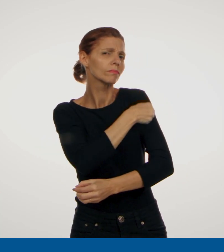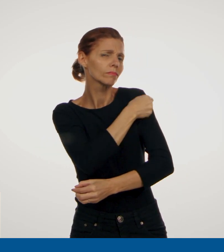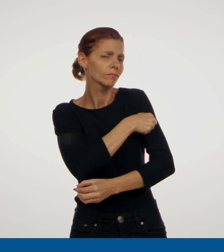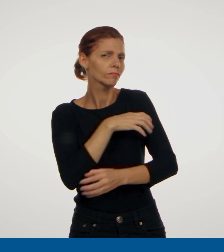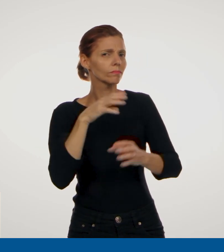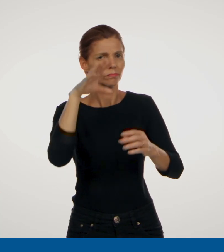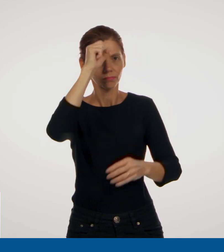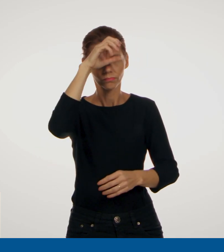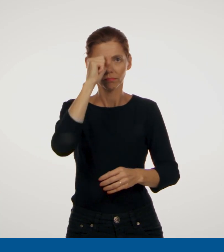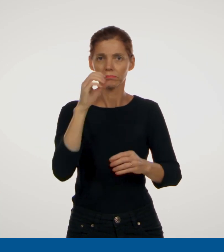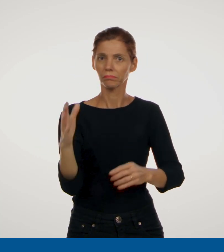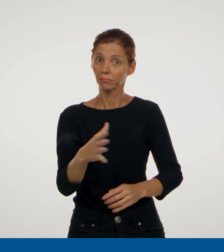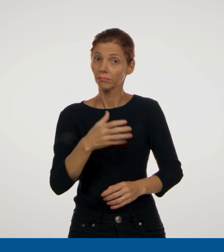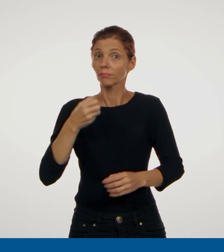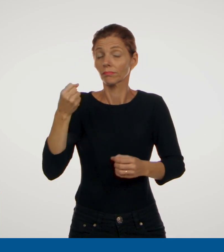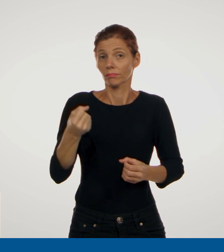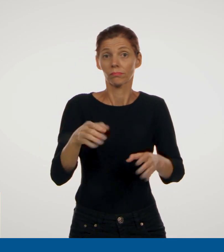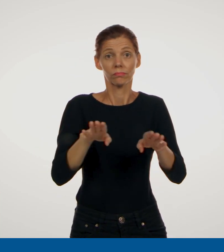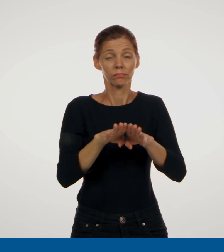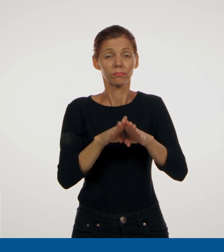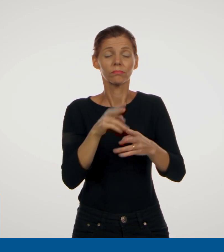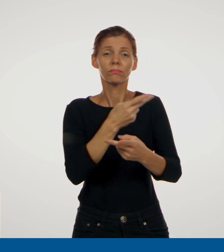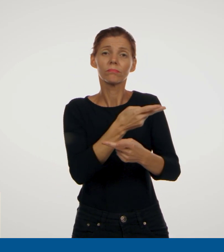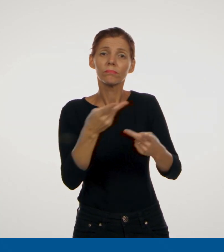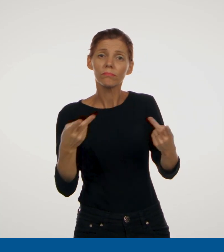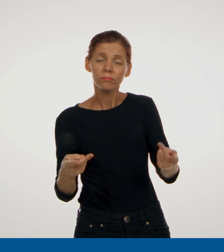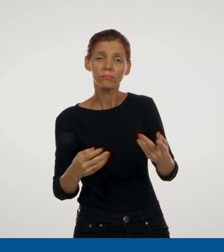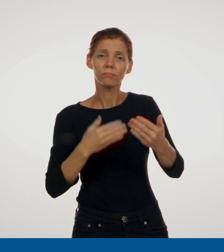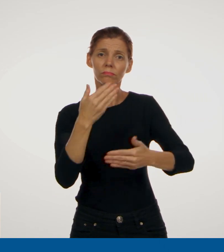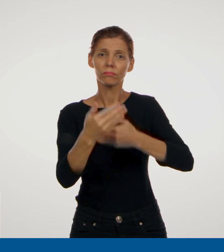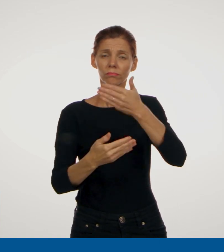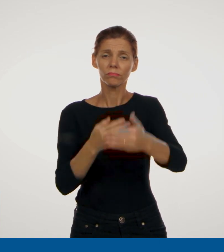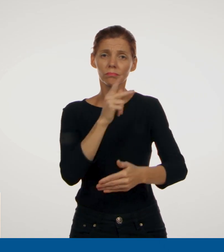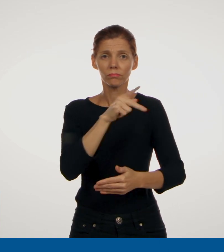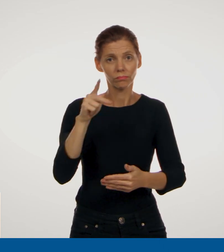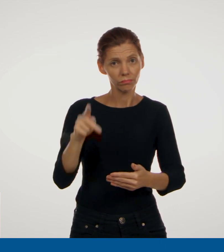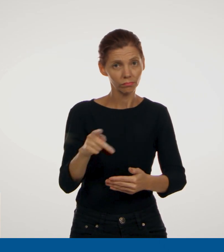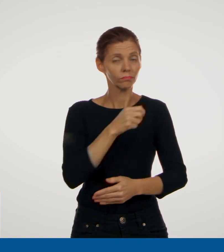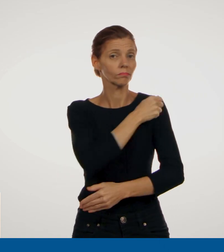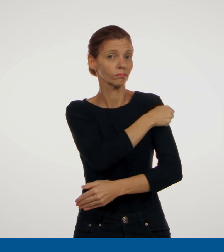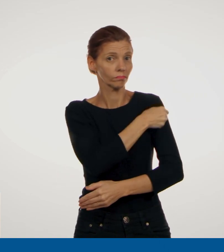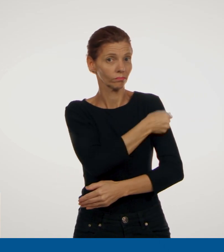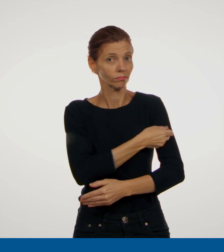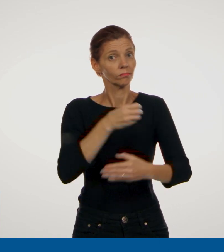aprender de maneira mais eficiente, além de outros aspectos ligados à situação